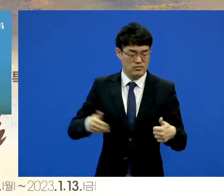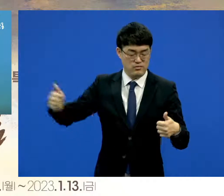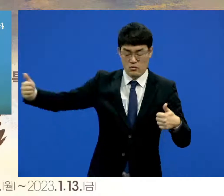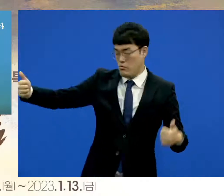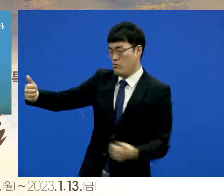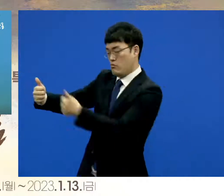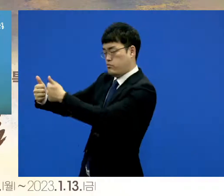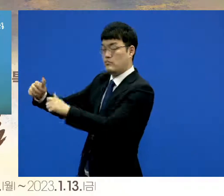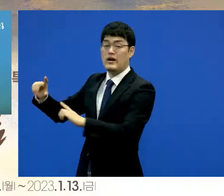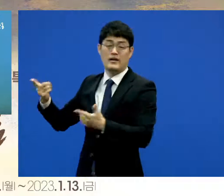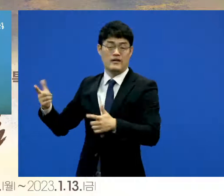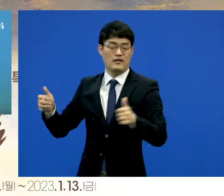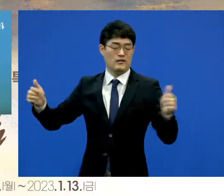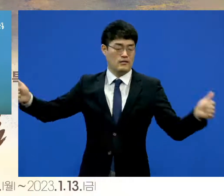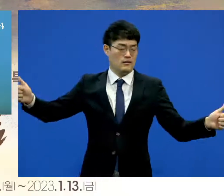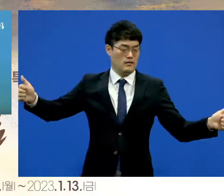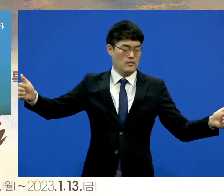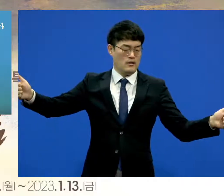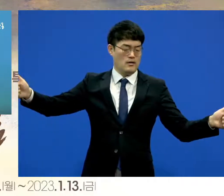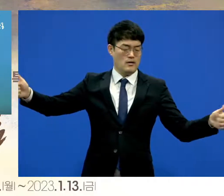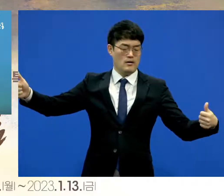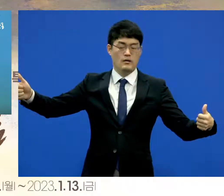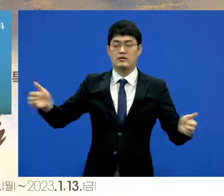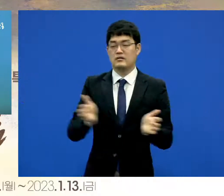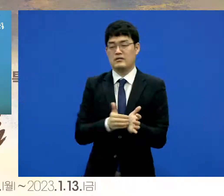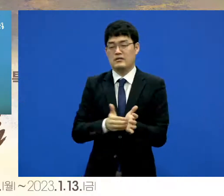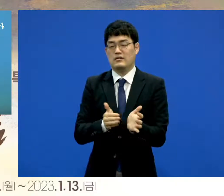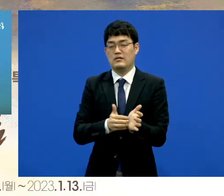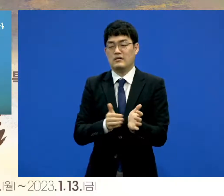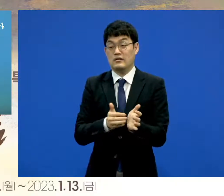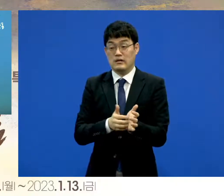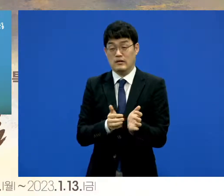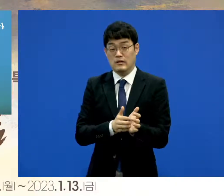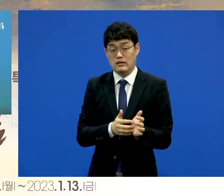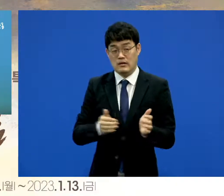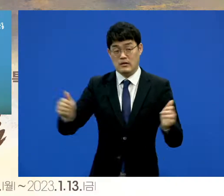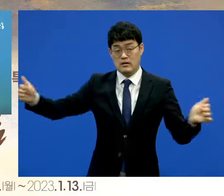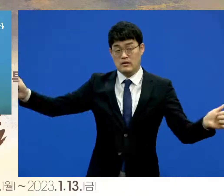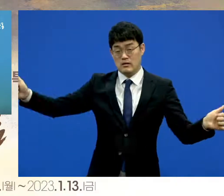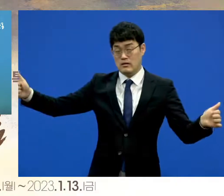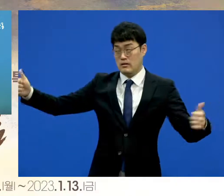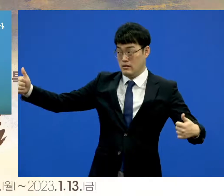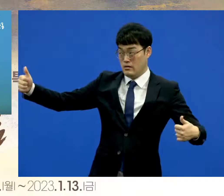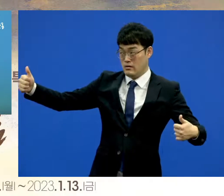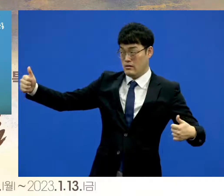되는 게 아니에요. 왜냐하면 아버지 집을 떠날 때 그렇게 아버지를 막대했던 거였어요.